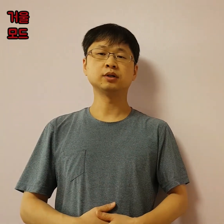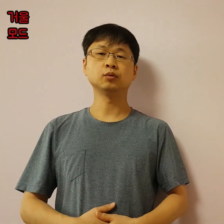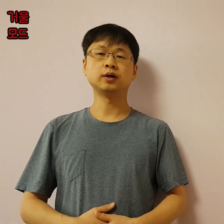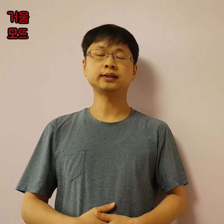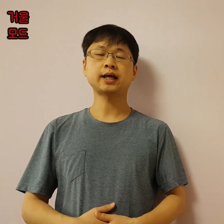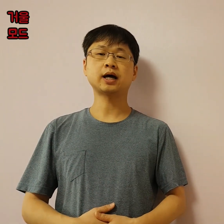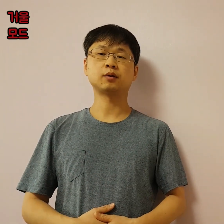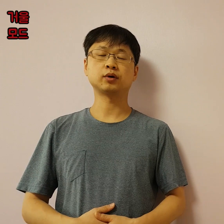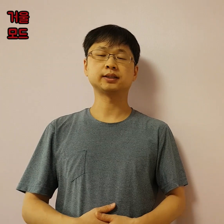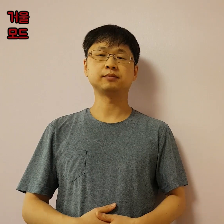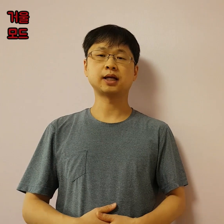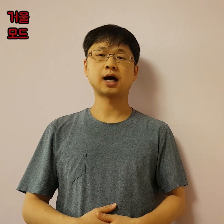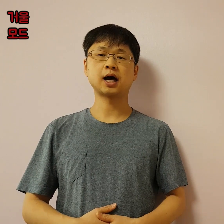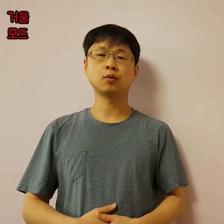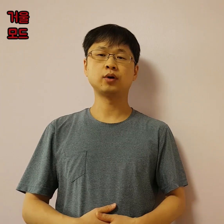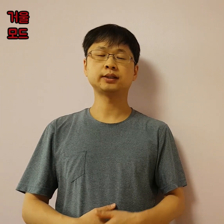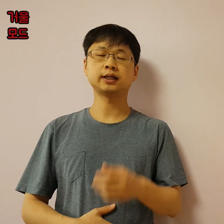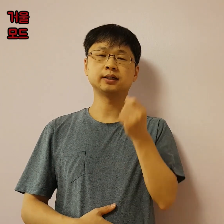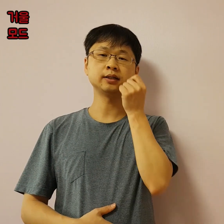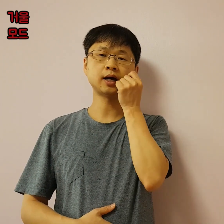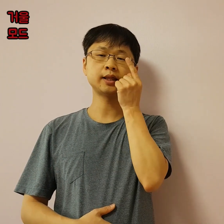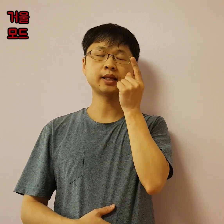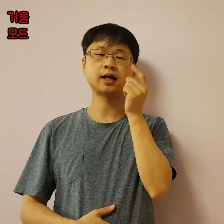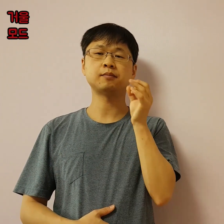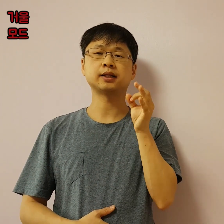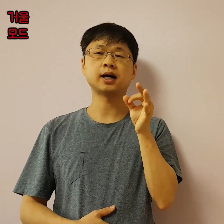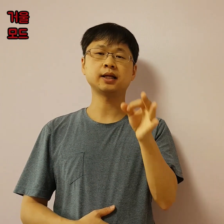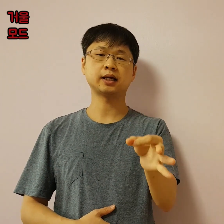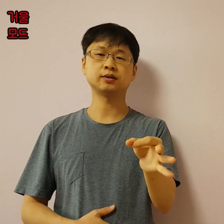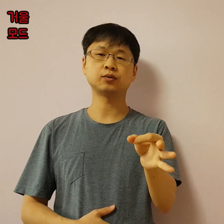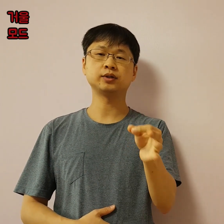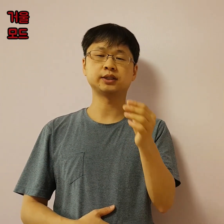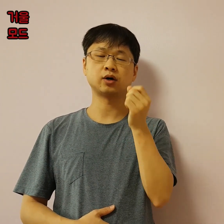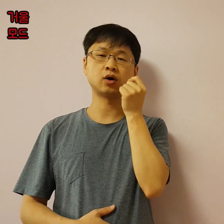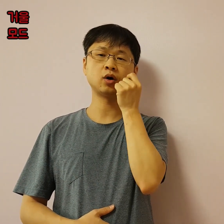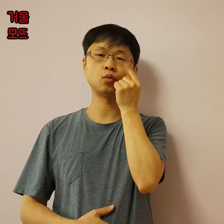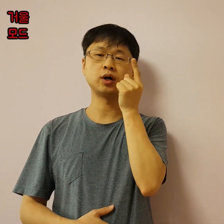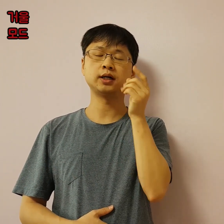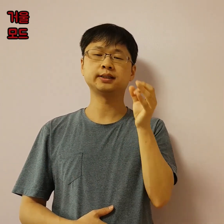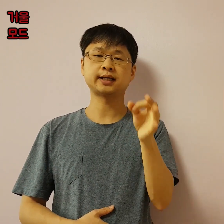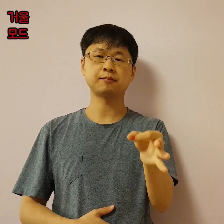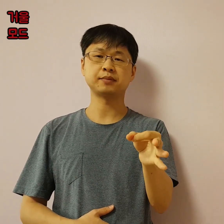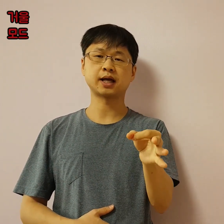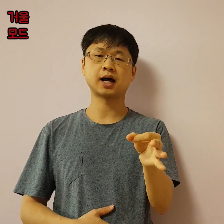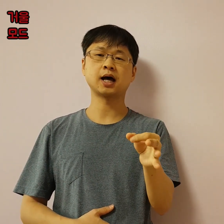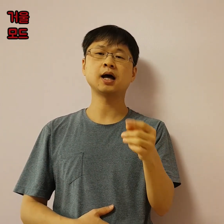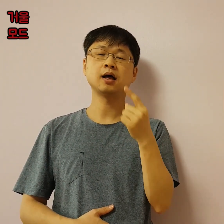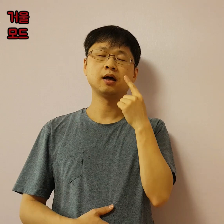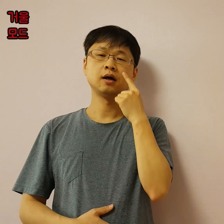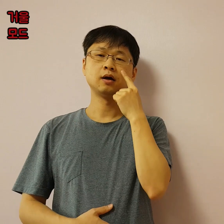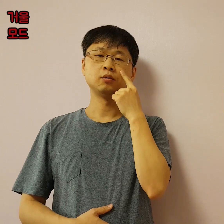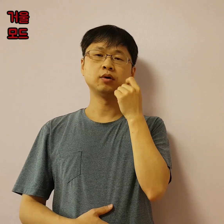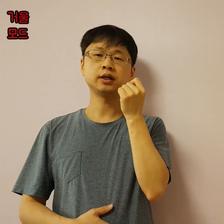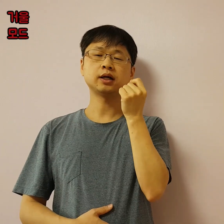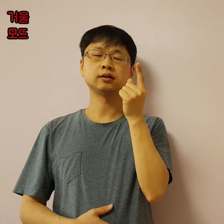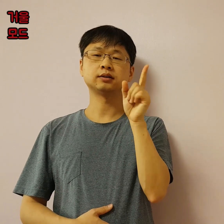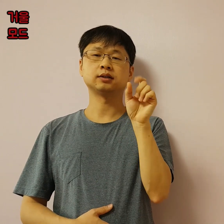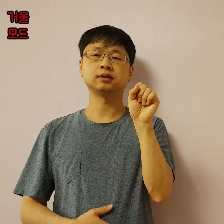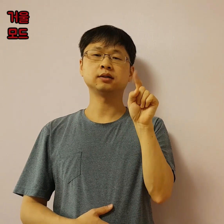다음은 월세 알아보겠습니다. 월세는 한 달마다 내는 돈이죠. 월세입니다. 월이라는